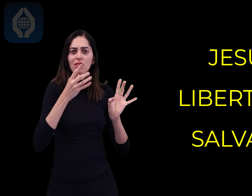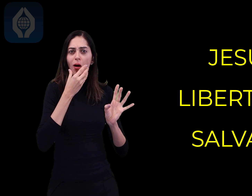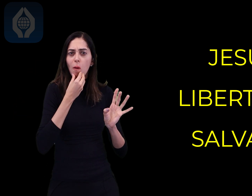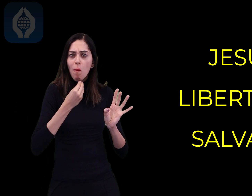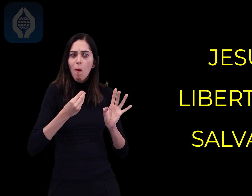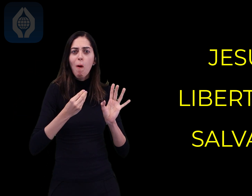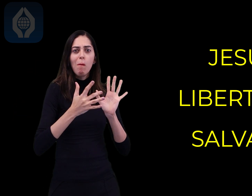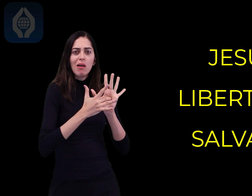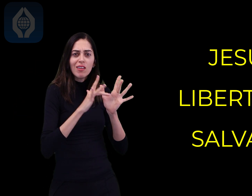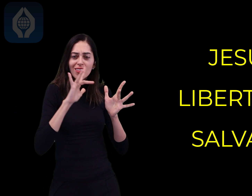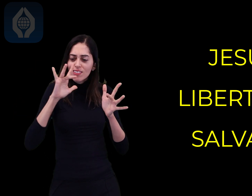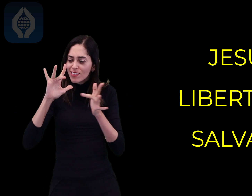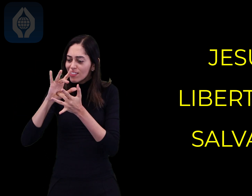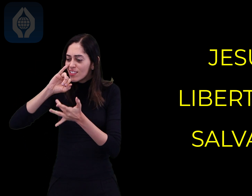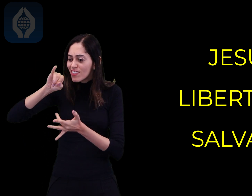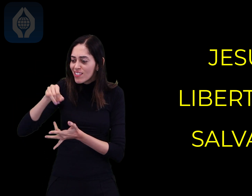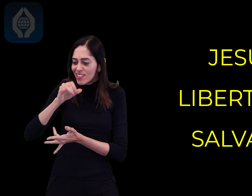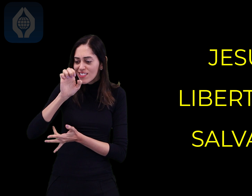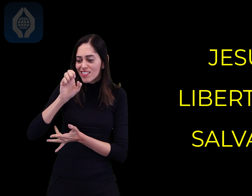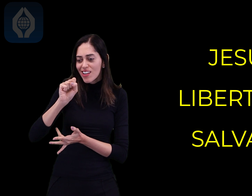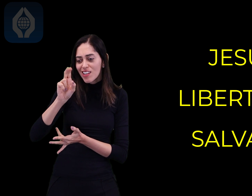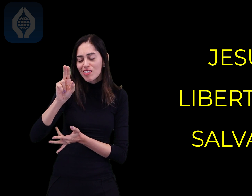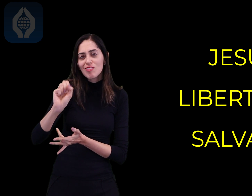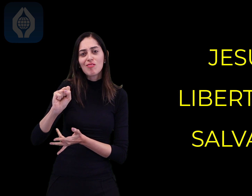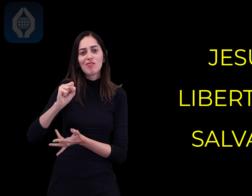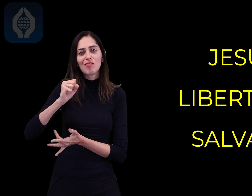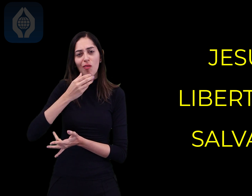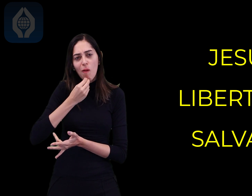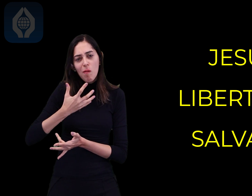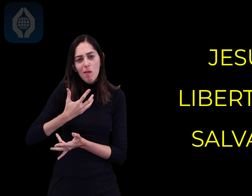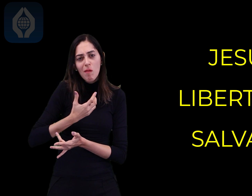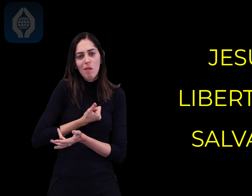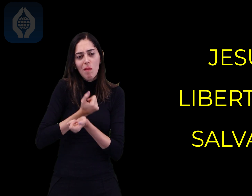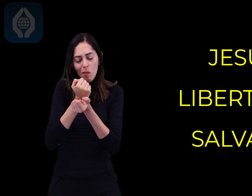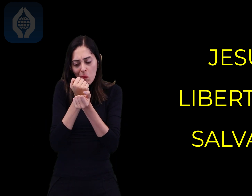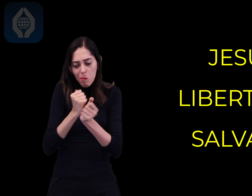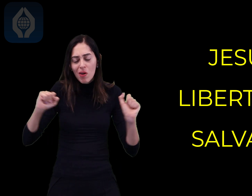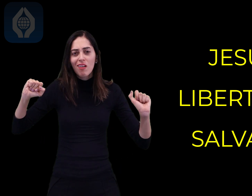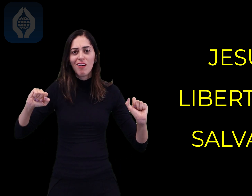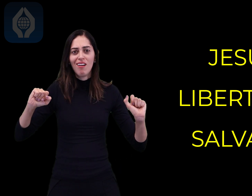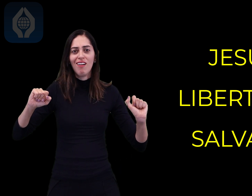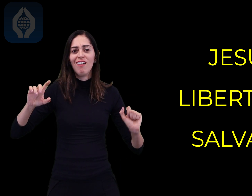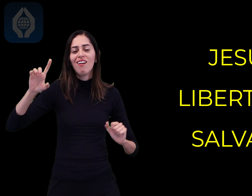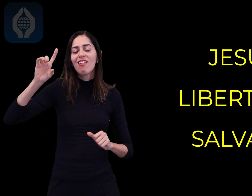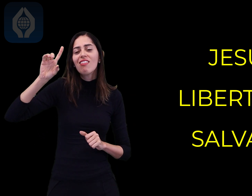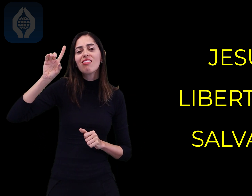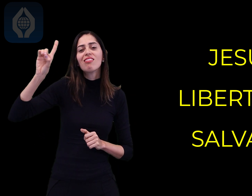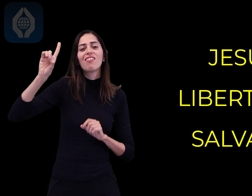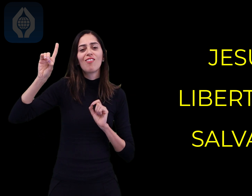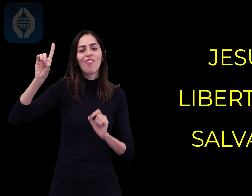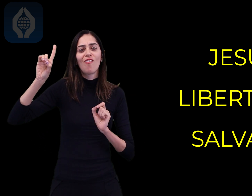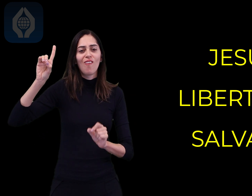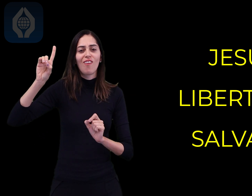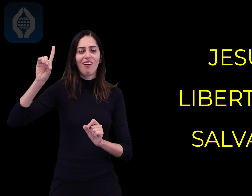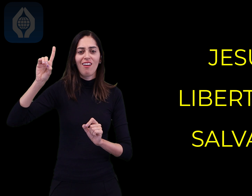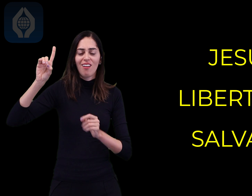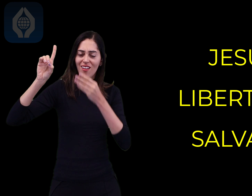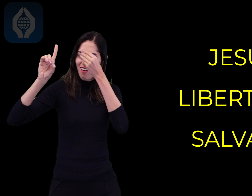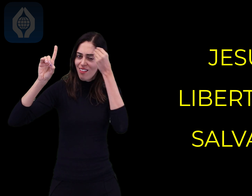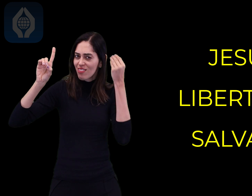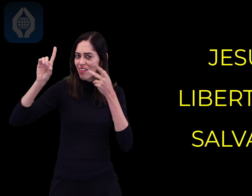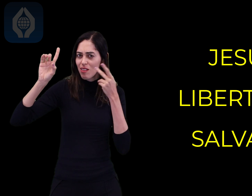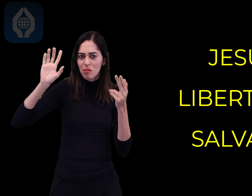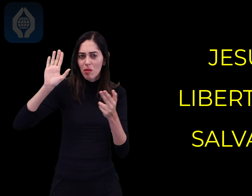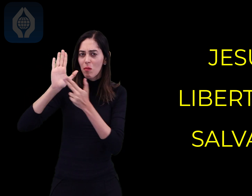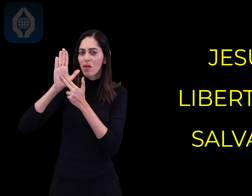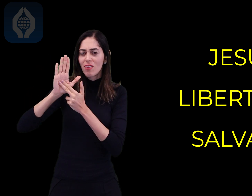enviar o libertador. Deus amou o mundo e quis que os pecadores fossem salvos do castigo que mereciam.